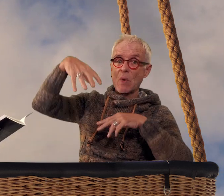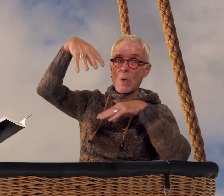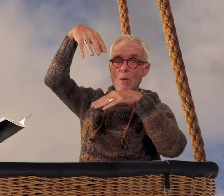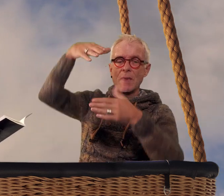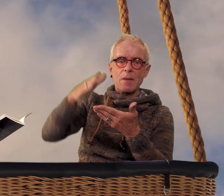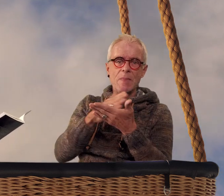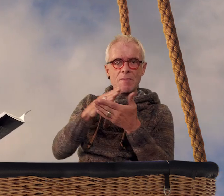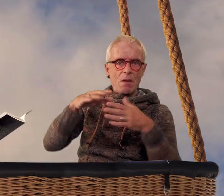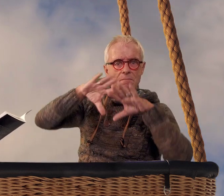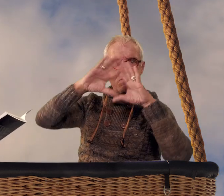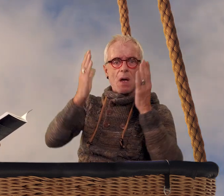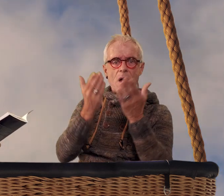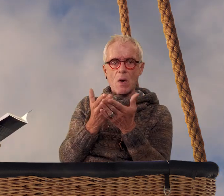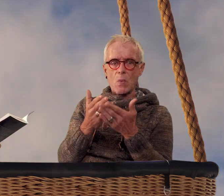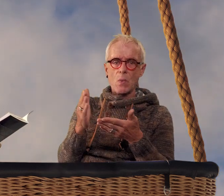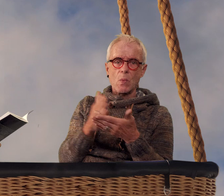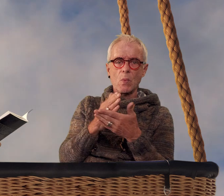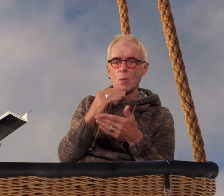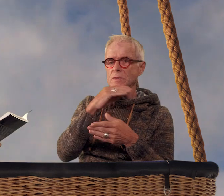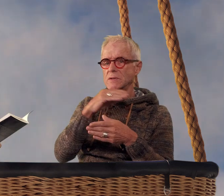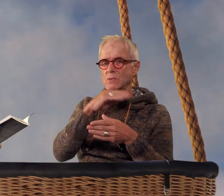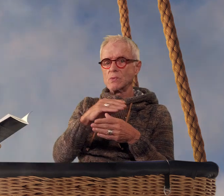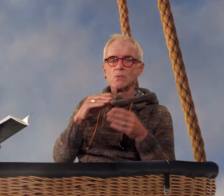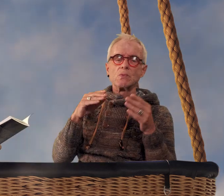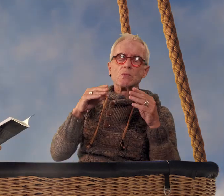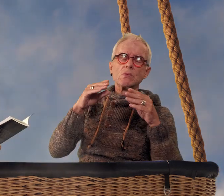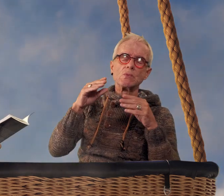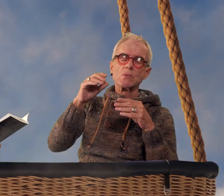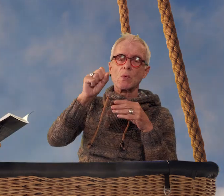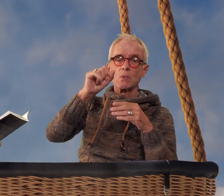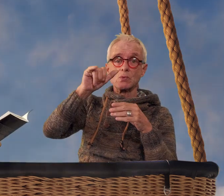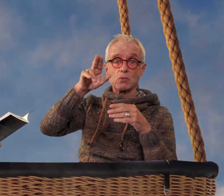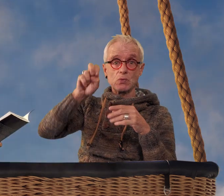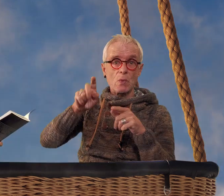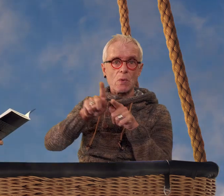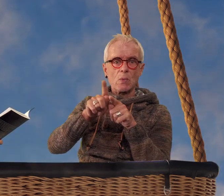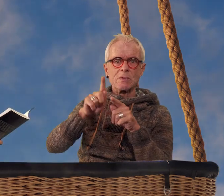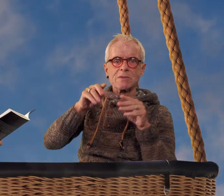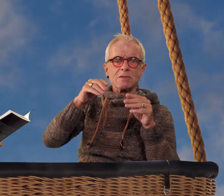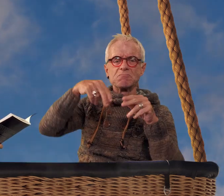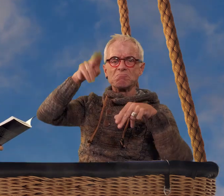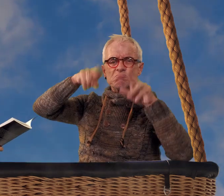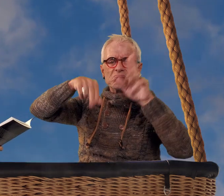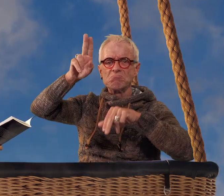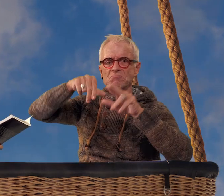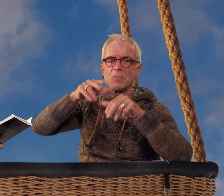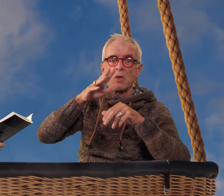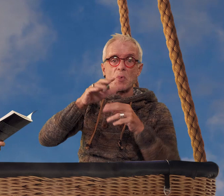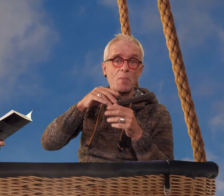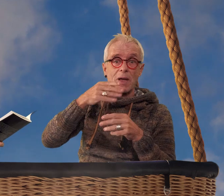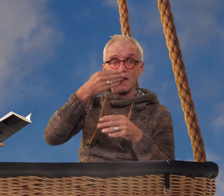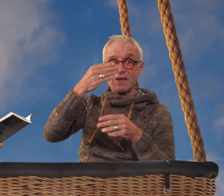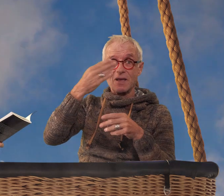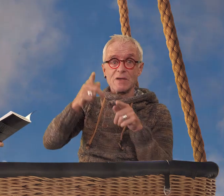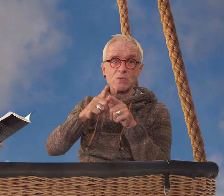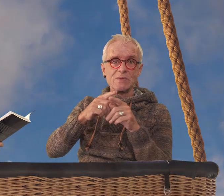préparer mon ballon. Il était en soi préparé à la gutte à percha, substance inattaquable aux acides et au gaz, qui est d